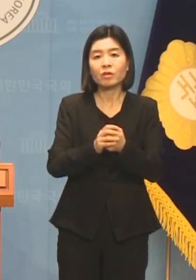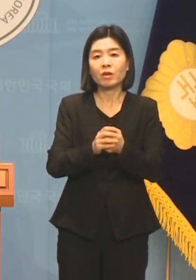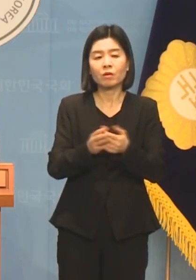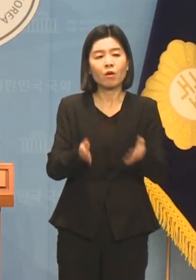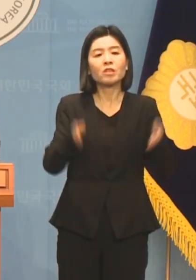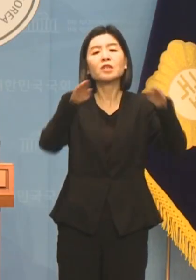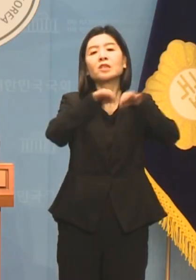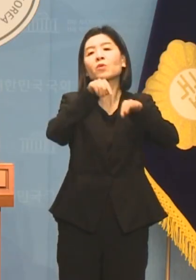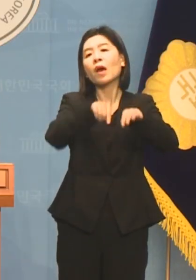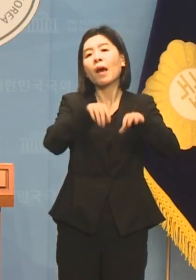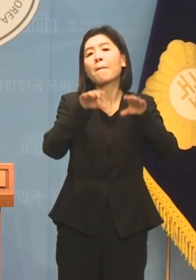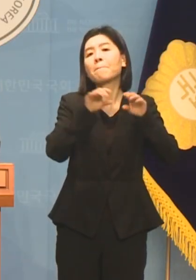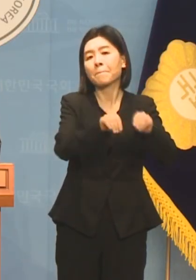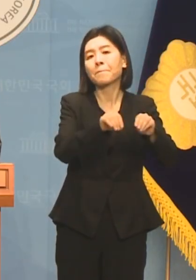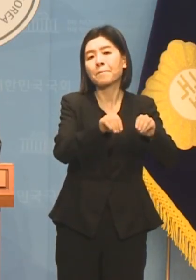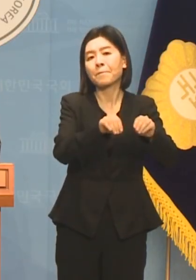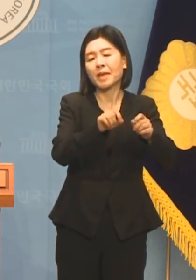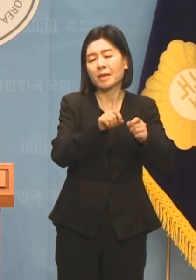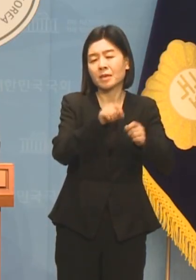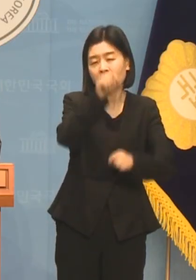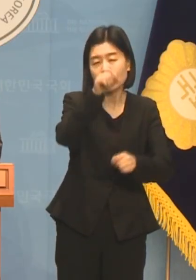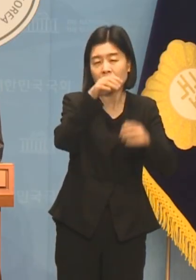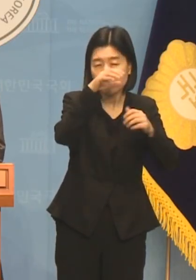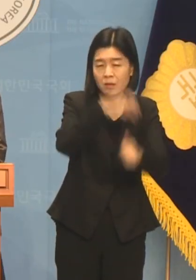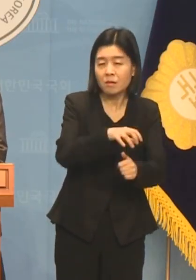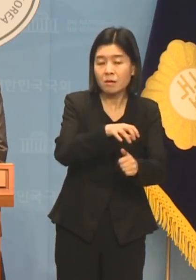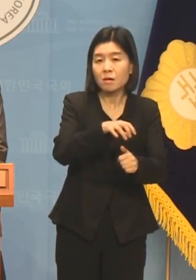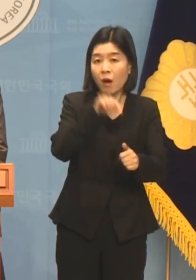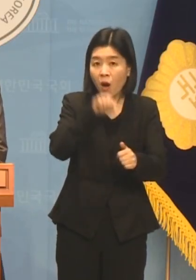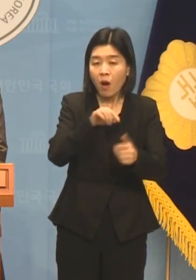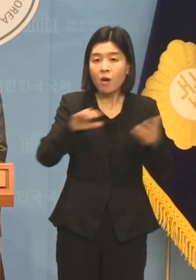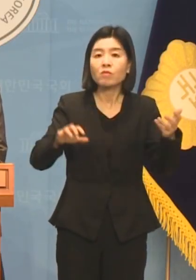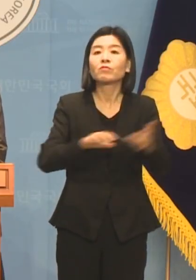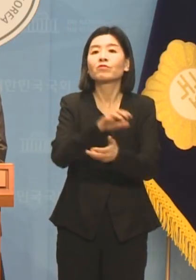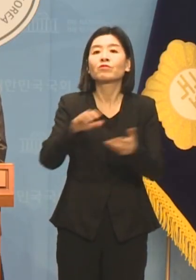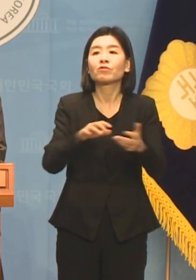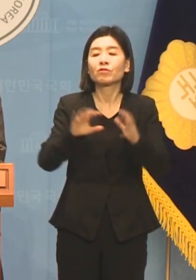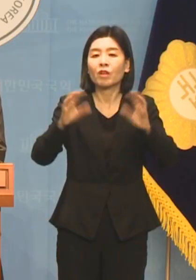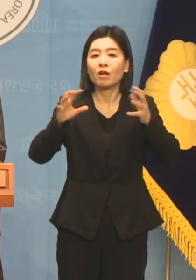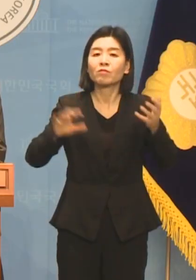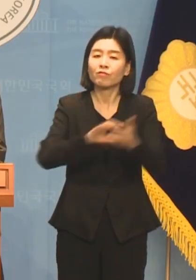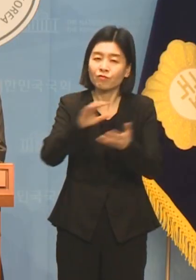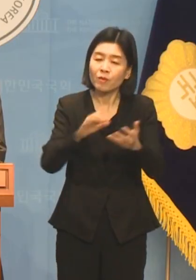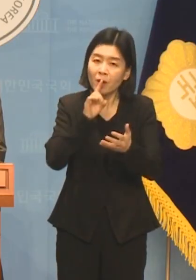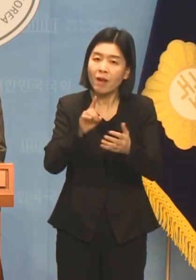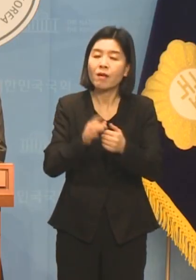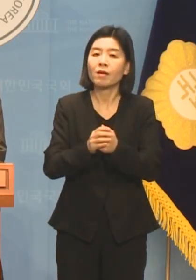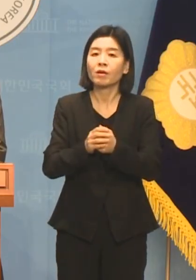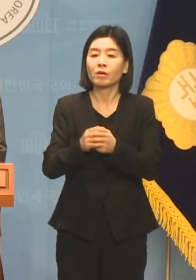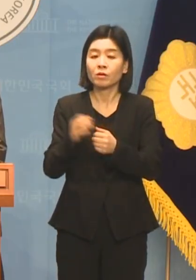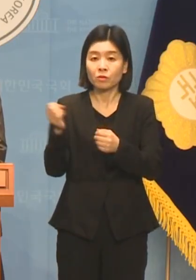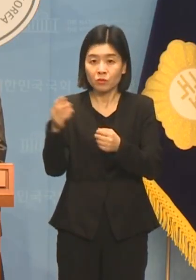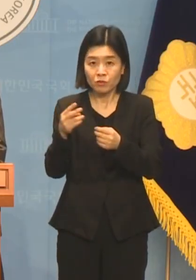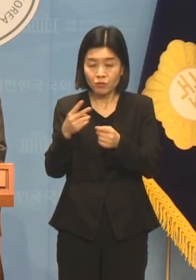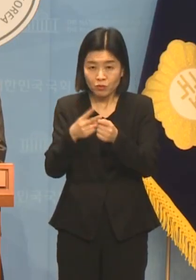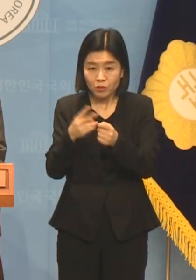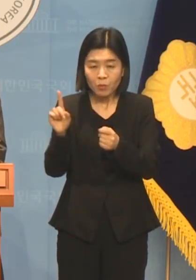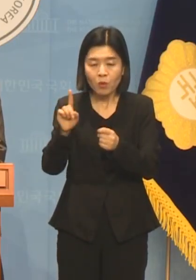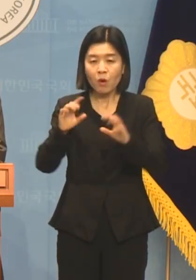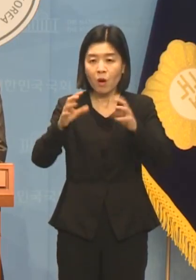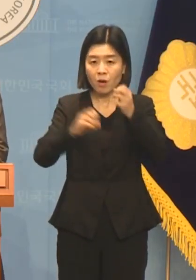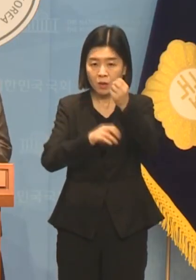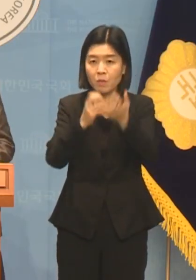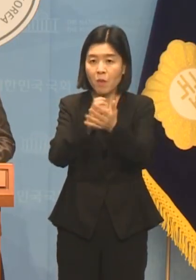제도적으로 폐지하는 것을 국헌문란이라고 하고 또 하나 있다면은 사실상 상당 기간 헌법기관의